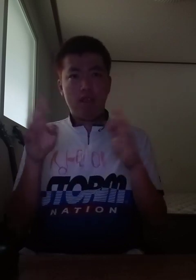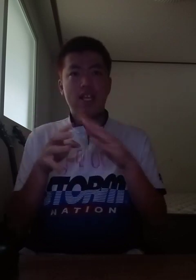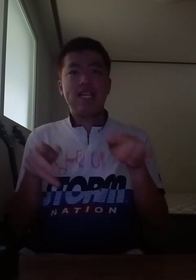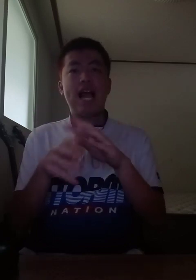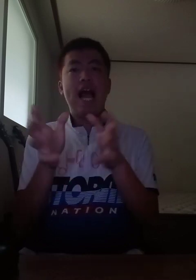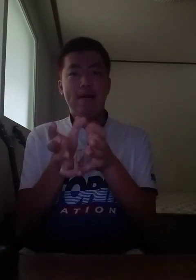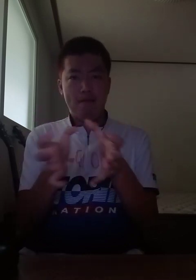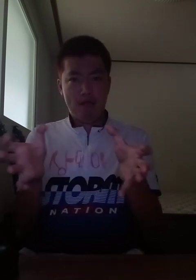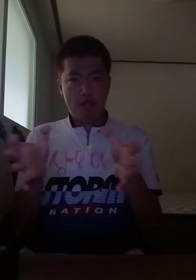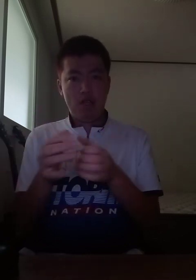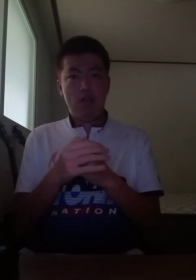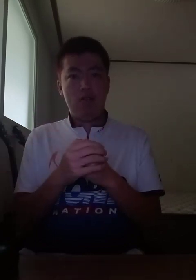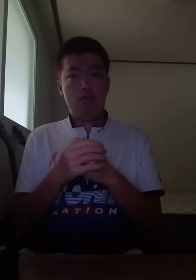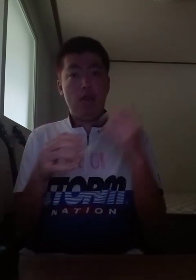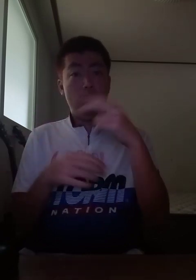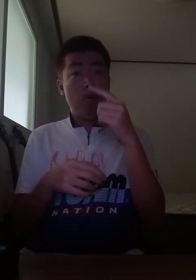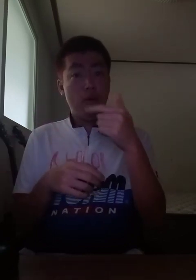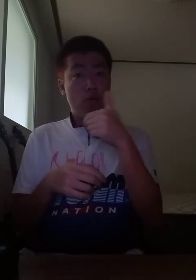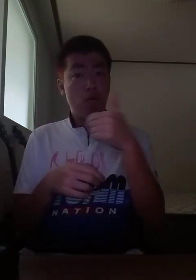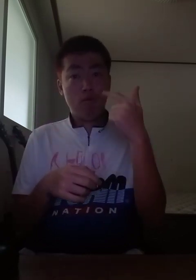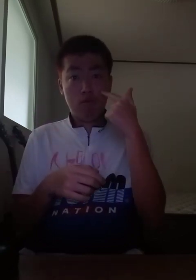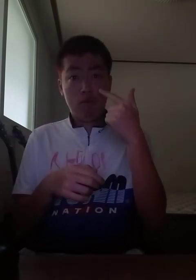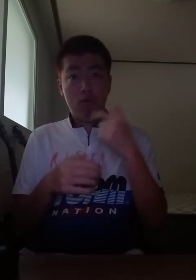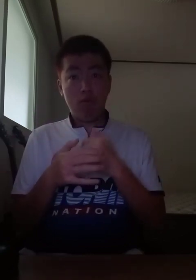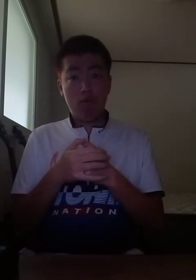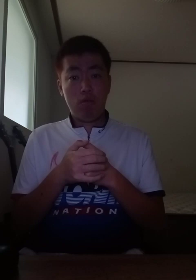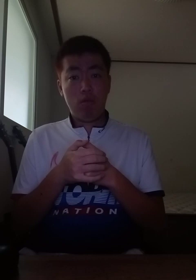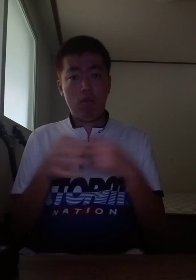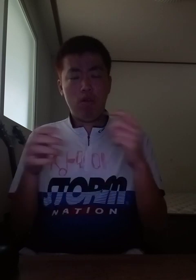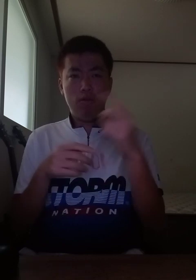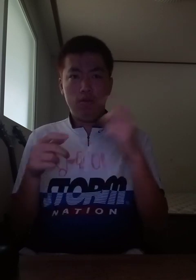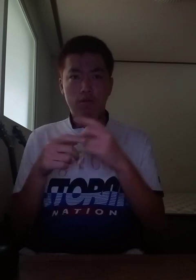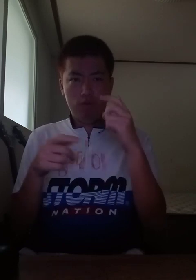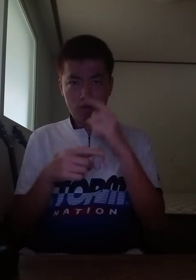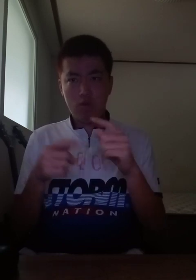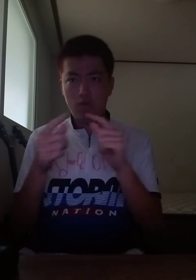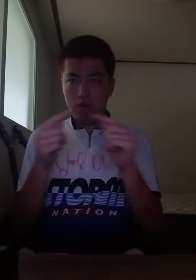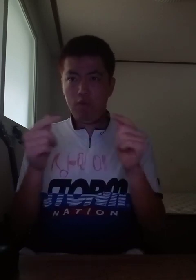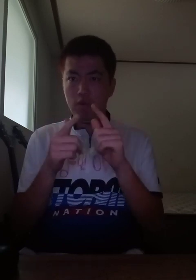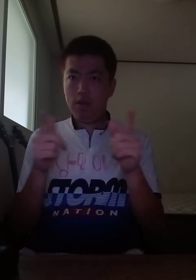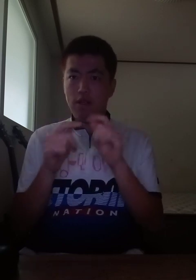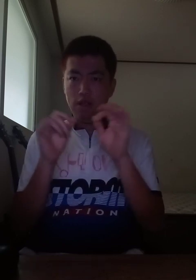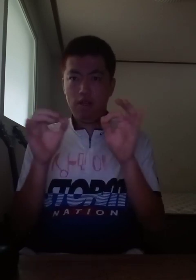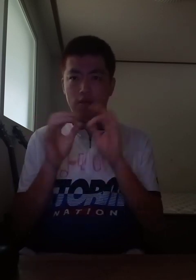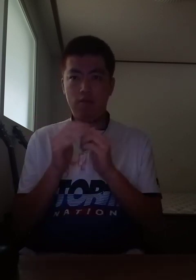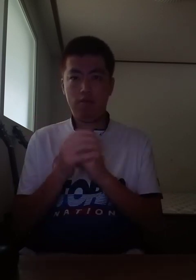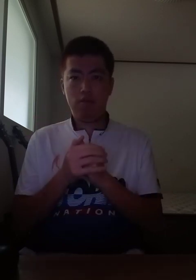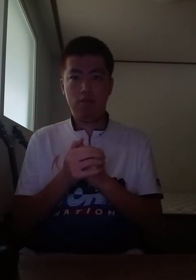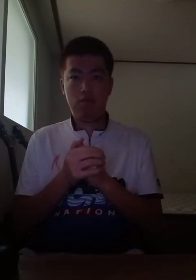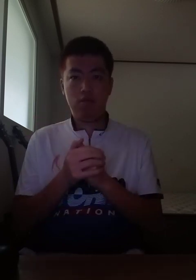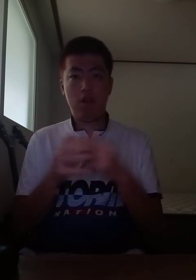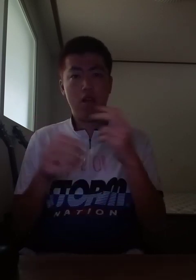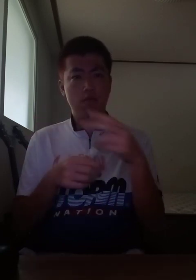아파트. 겉보기엔 멀쩡합니다. 구조나 안전 진단에서도 정상 판정을 받았습니다. 하지만 물이